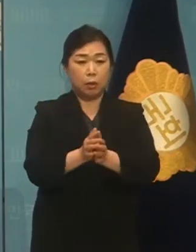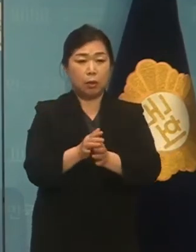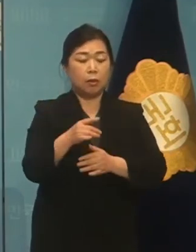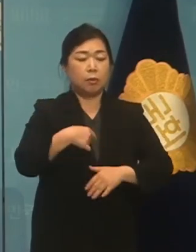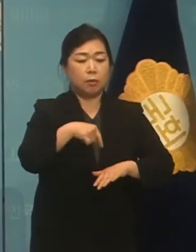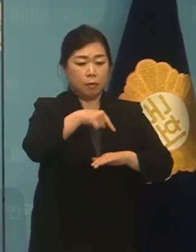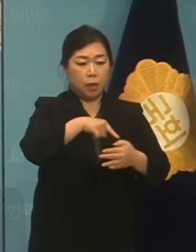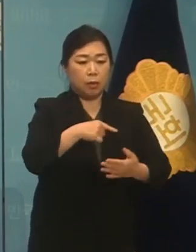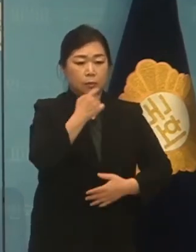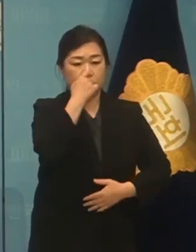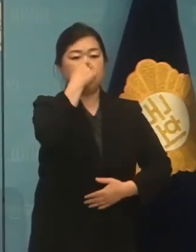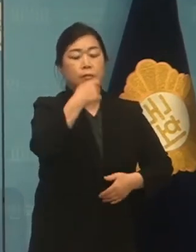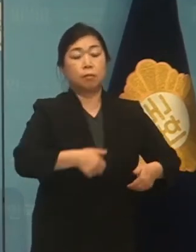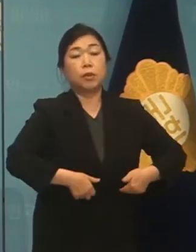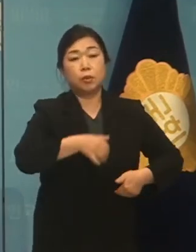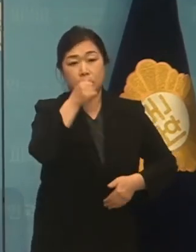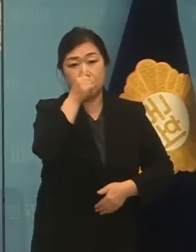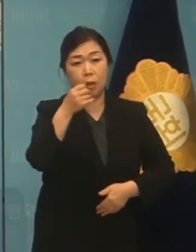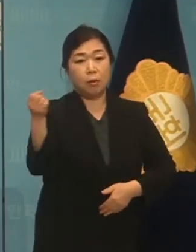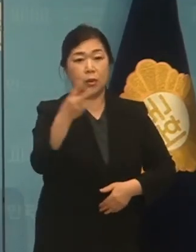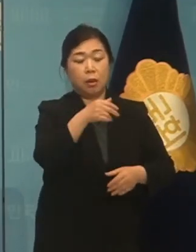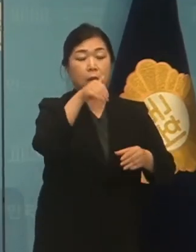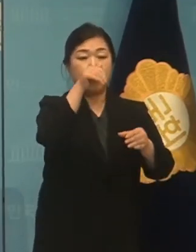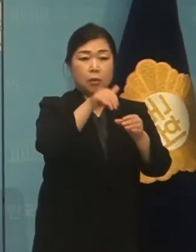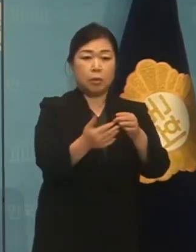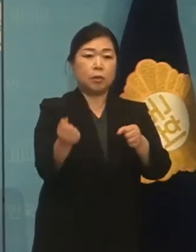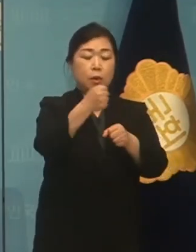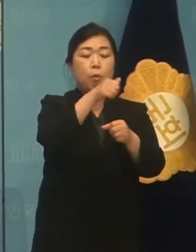재보궐선거가 왜 시작되었는지 모두 다 잊은 것입니까?